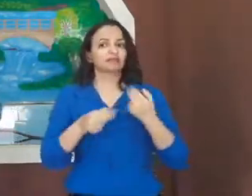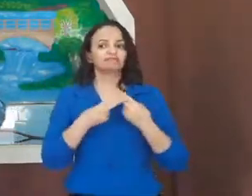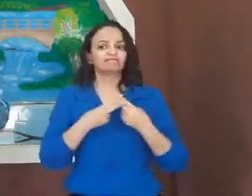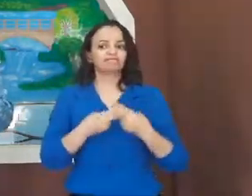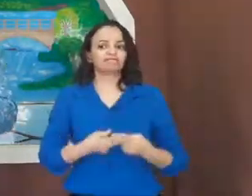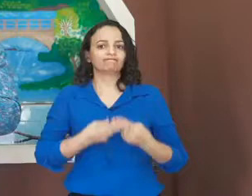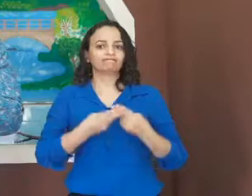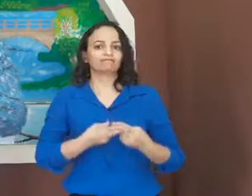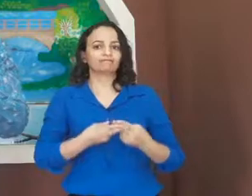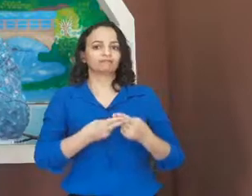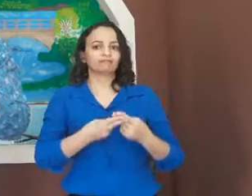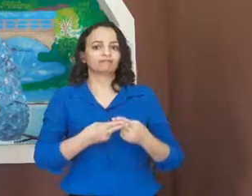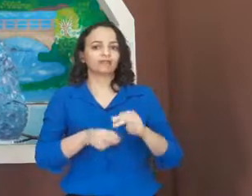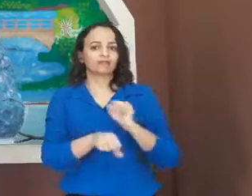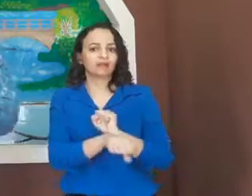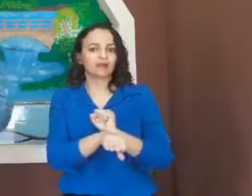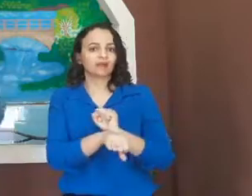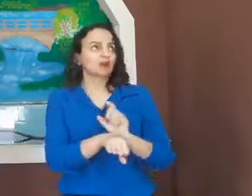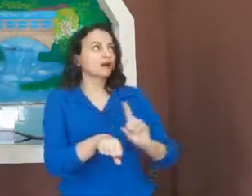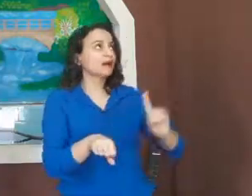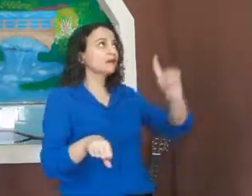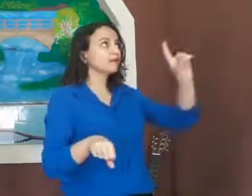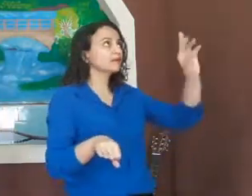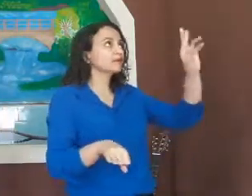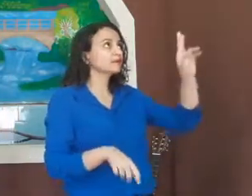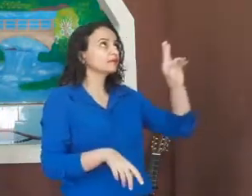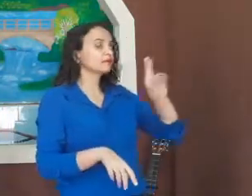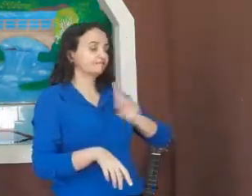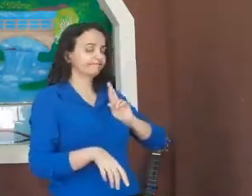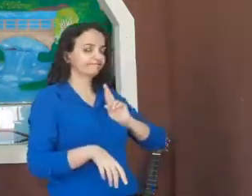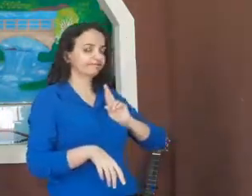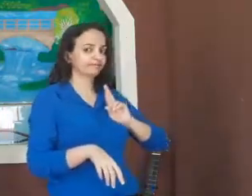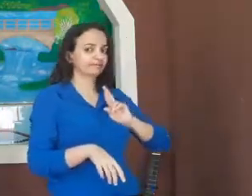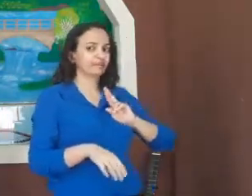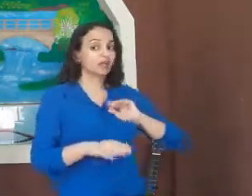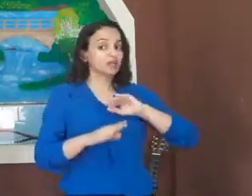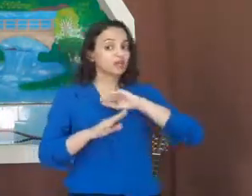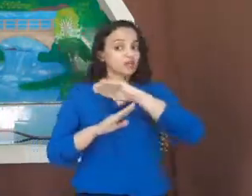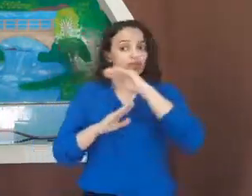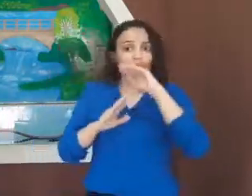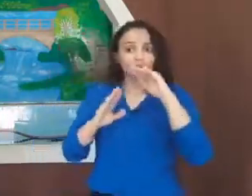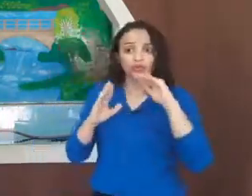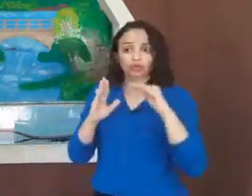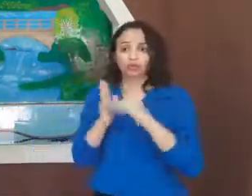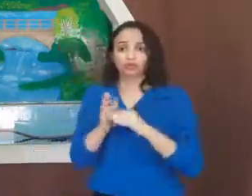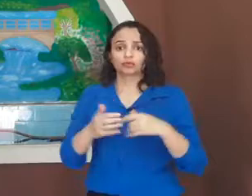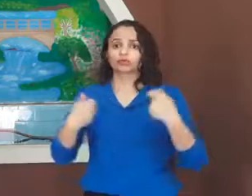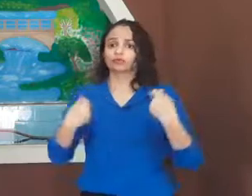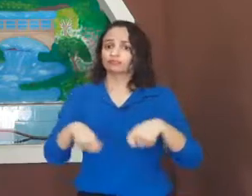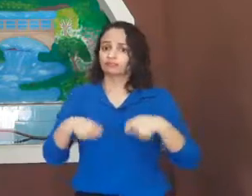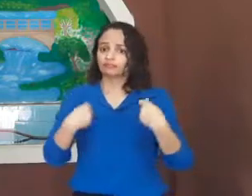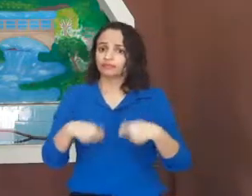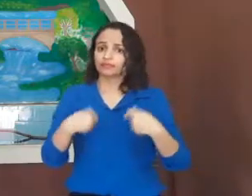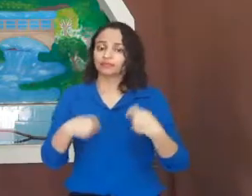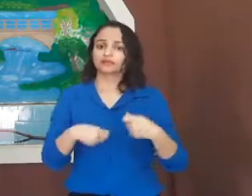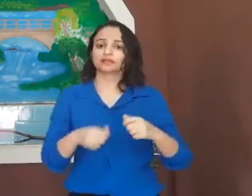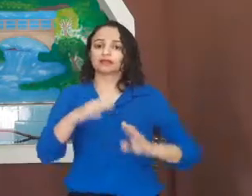coisas levam um tempo para uma maturação. Para o nosso nascimento foi 9 meses.